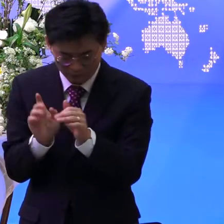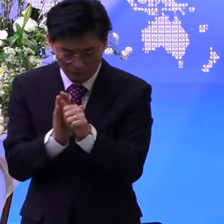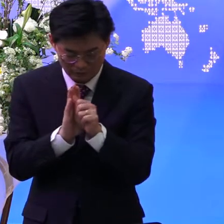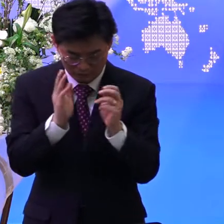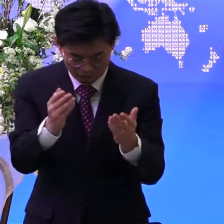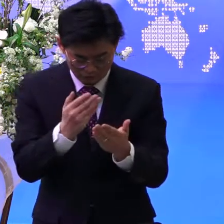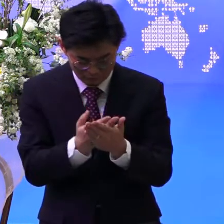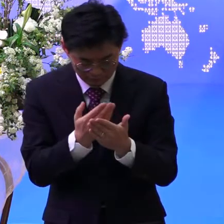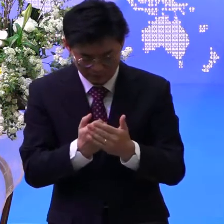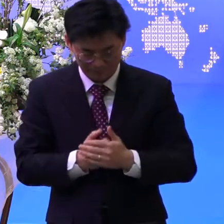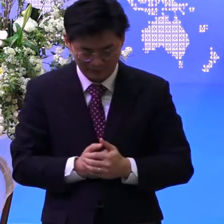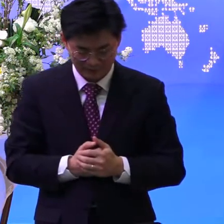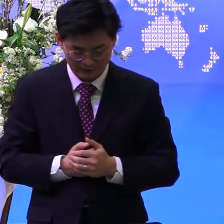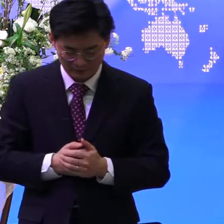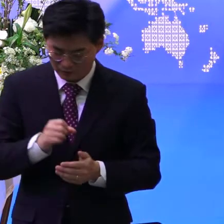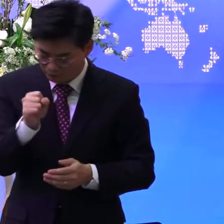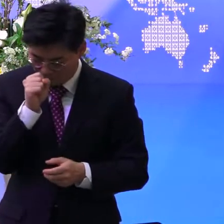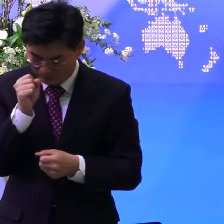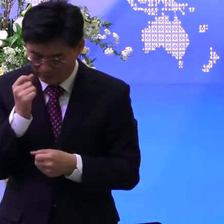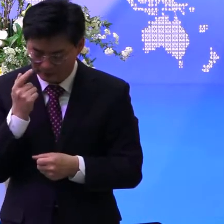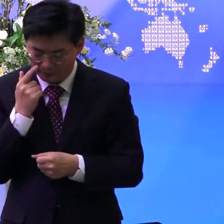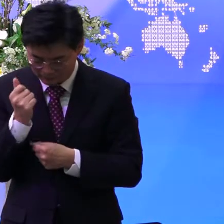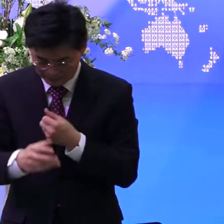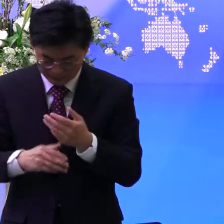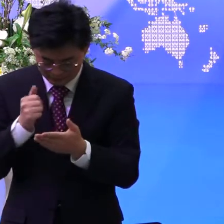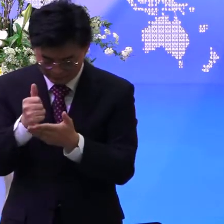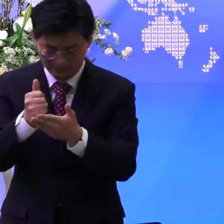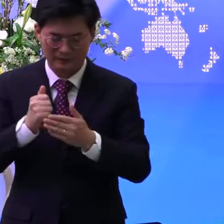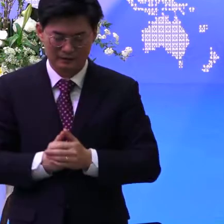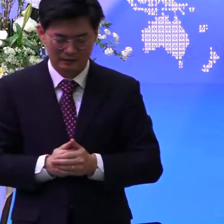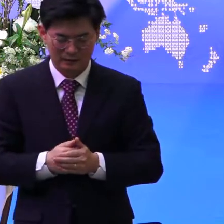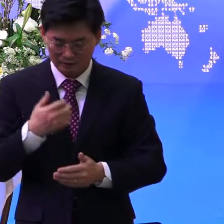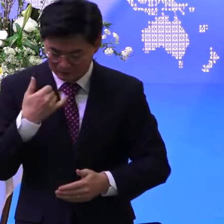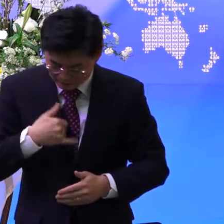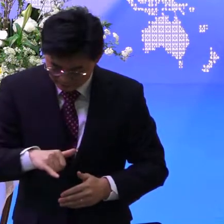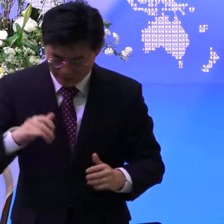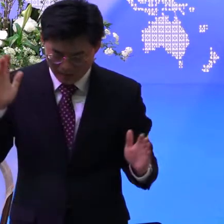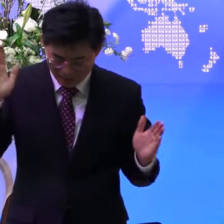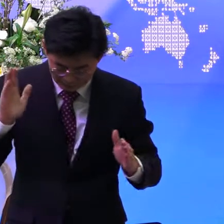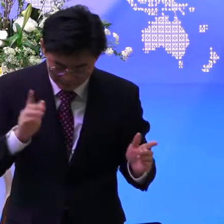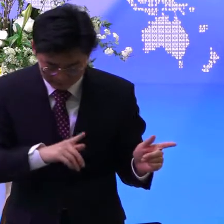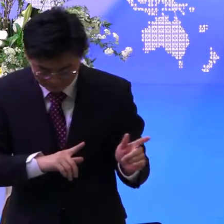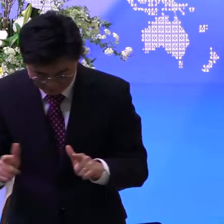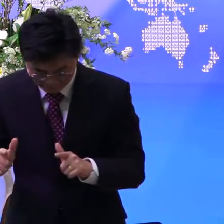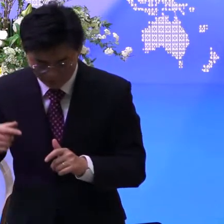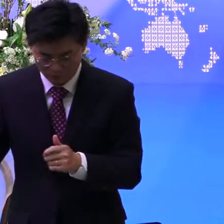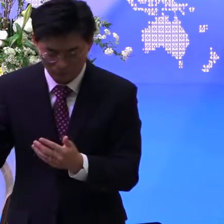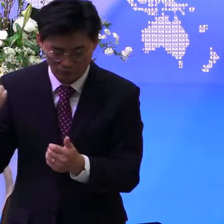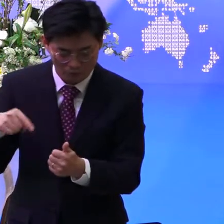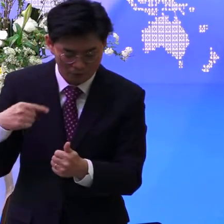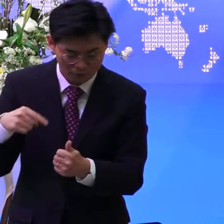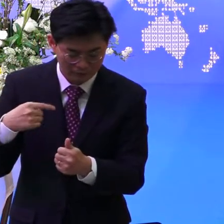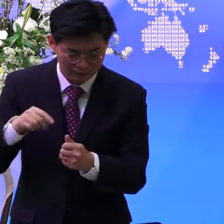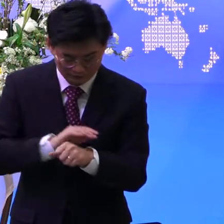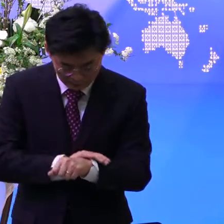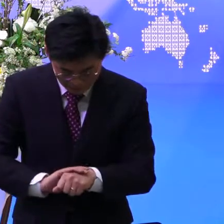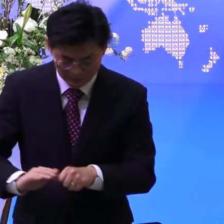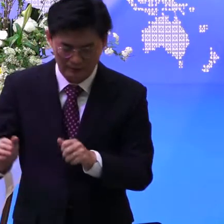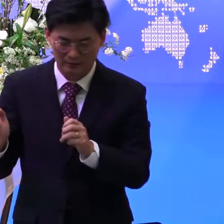도와주옵소서. 오신 하나님, 다음 세대를 향한 교육이 말씀 가운데 잘 이루어지게 하여 주옵소서.